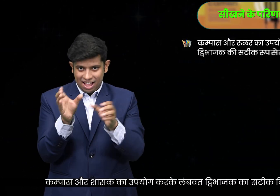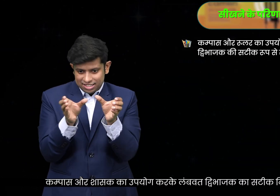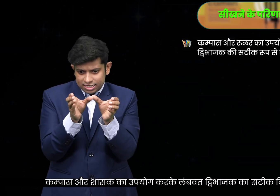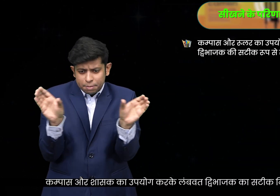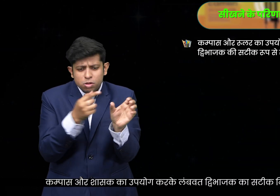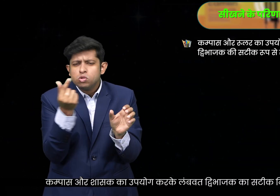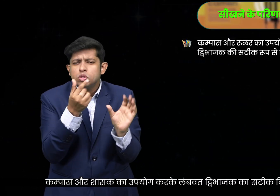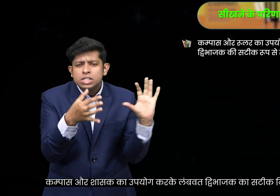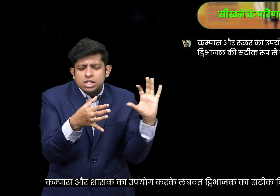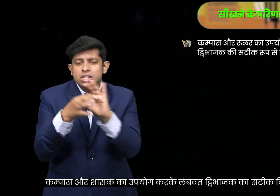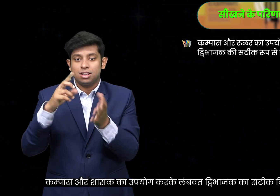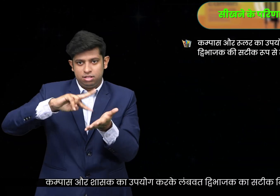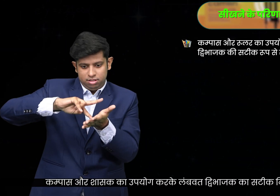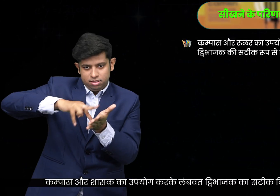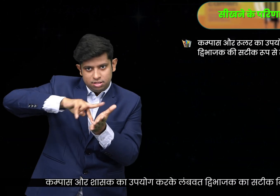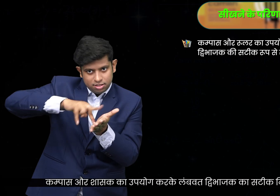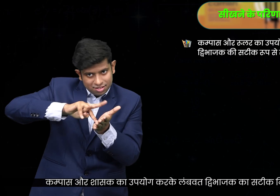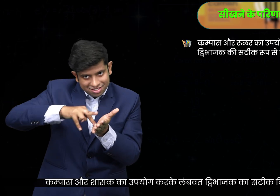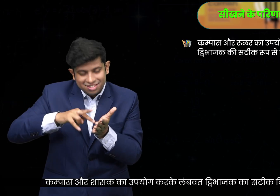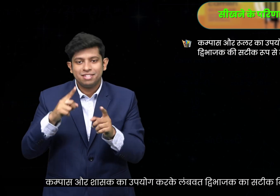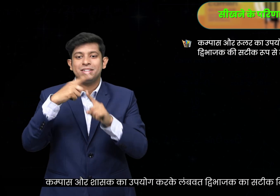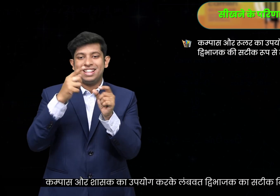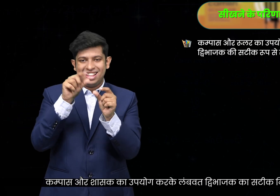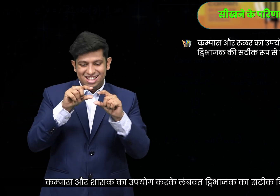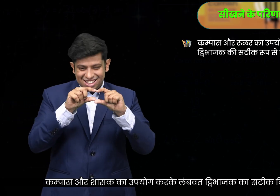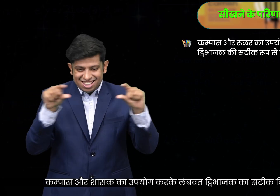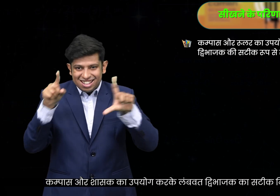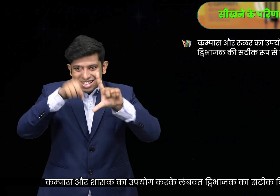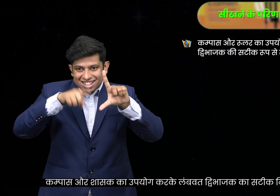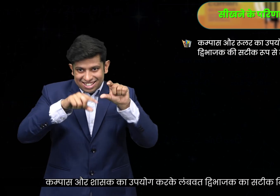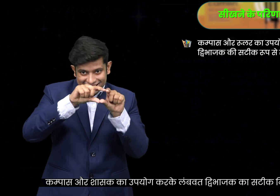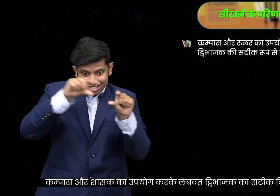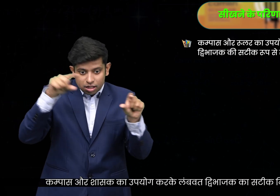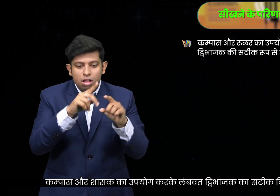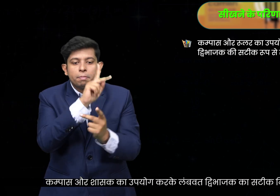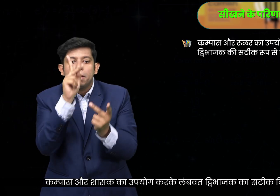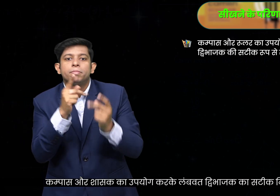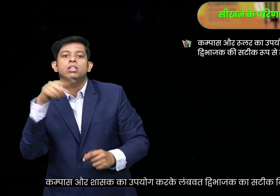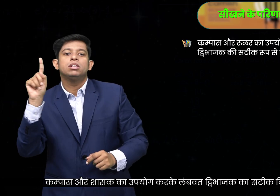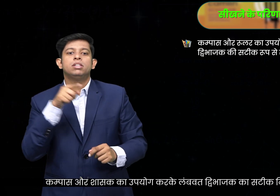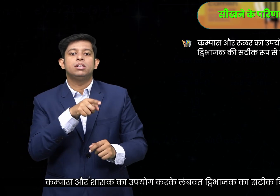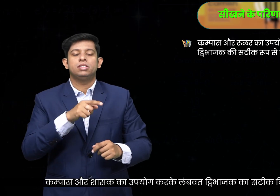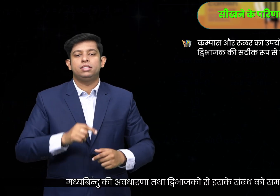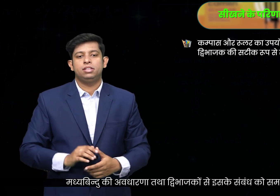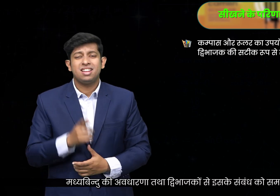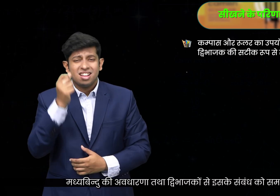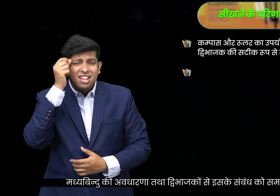और शासक का उपयोग करके लंबवत विभाजक का सटीक निर्माण करें। मध्य बिंदु